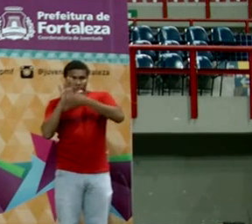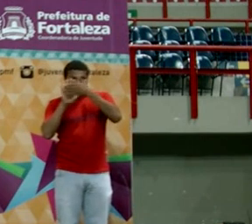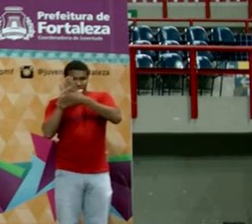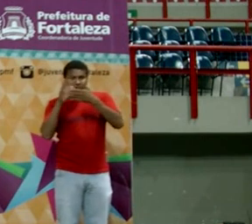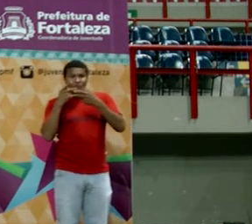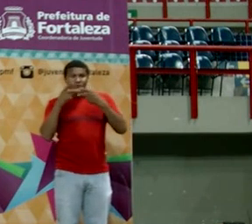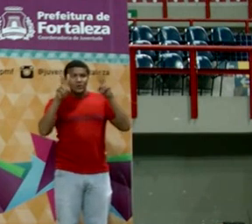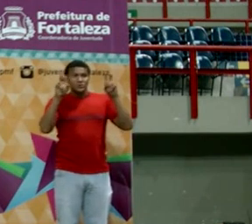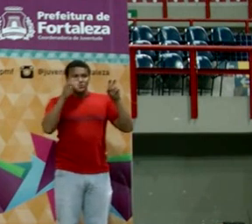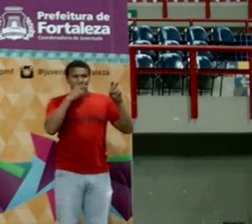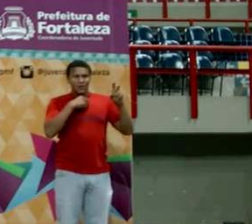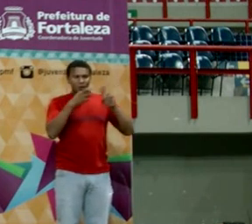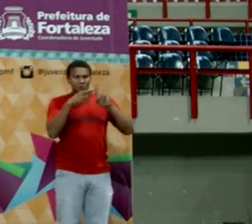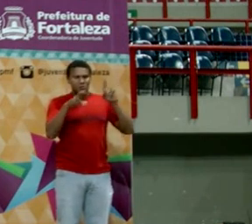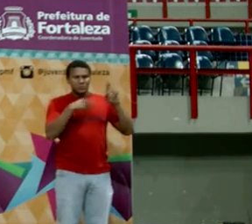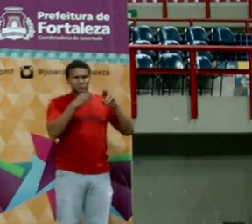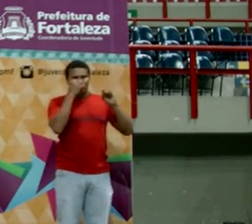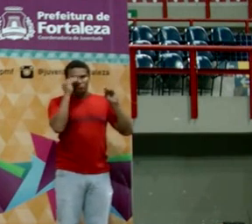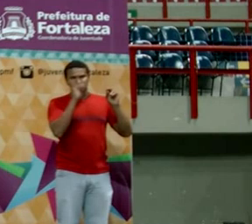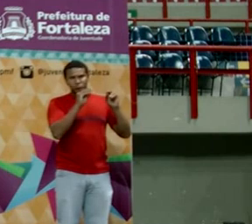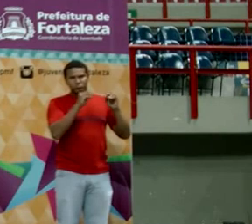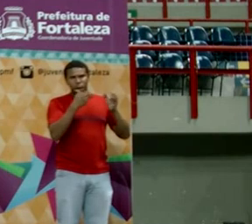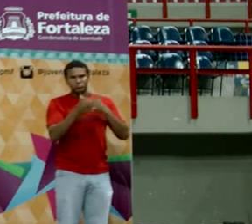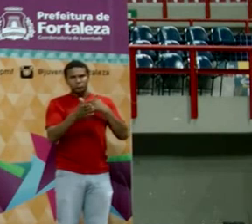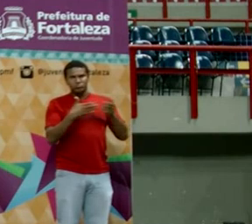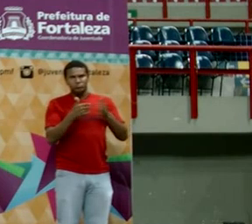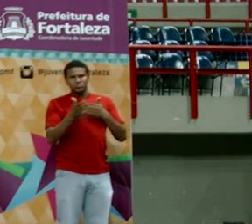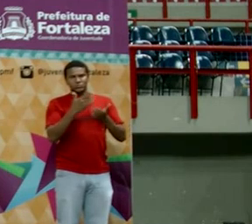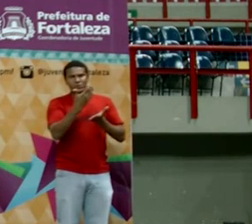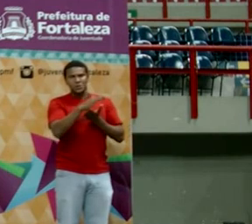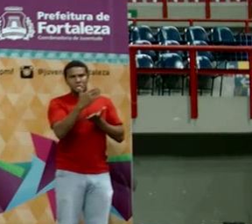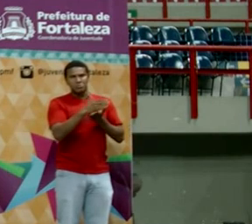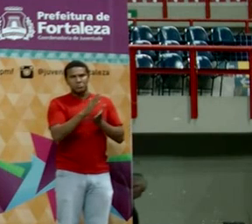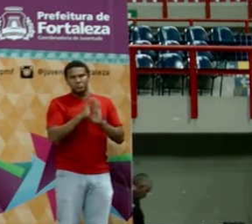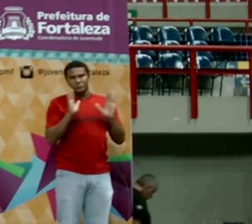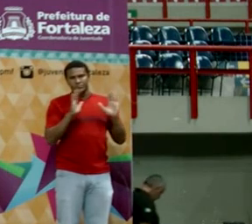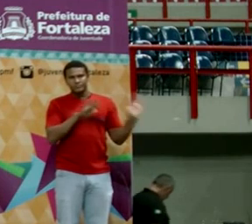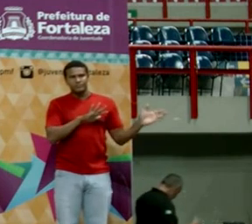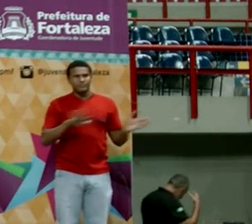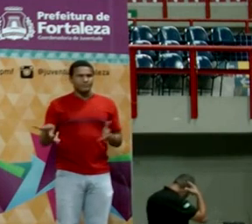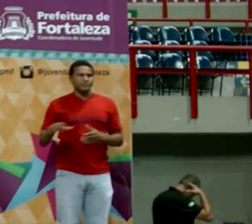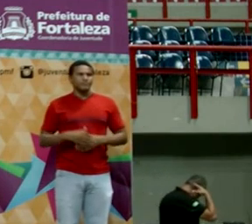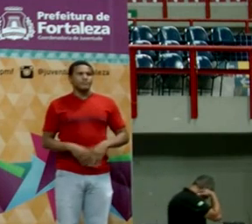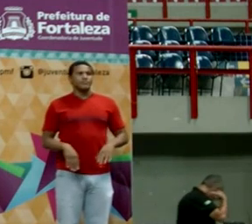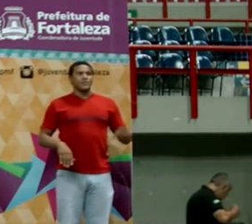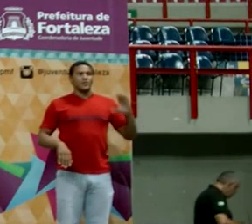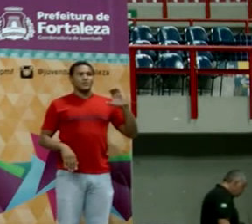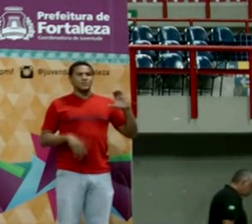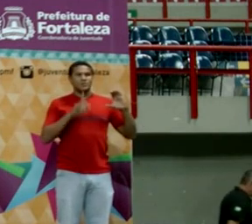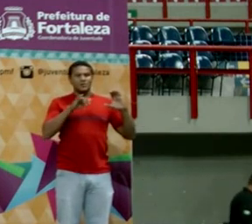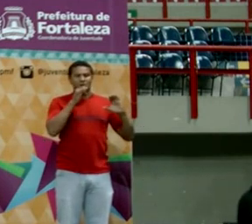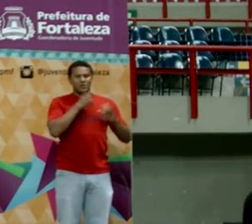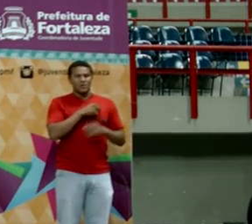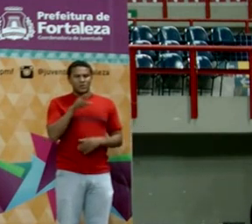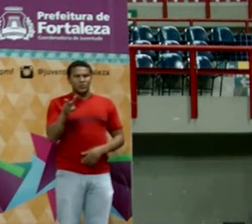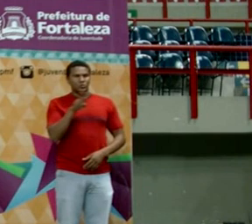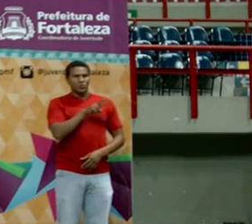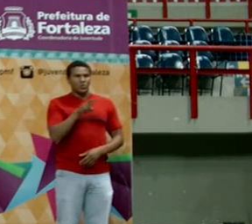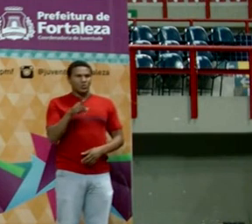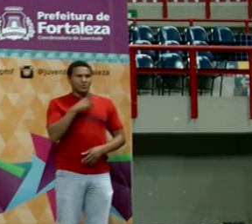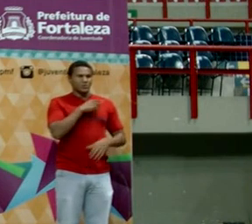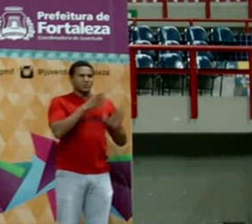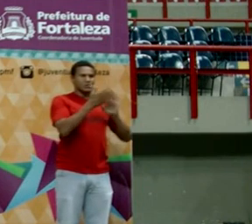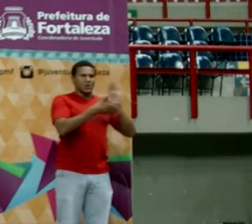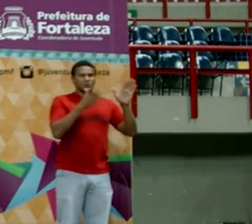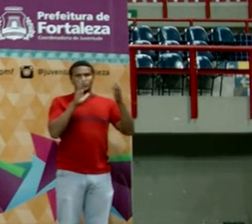que não liga para a religião e não aquele que não trata de religião. C. Ambos expressam pontos de vista